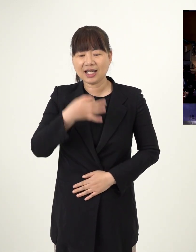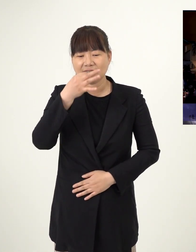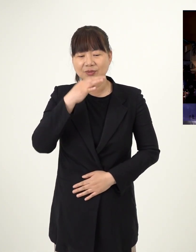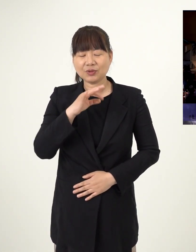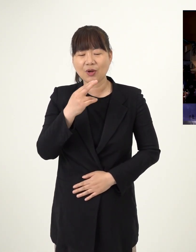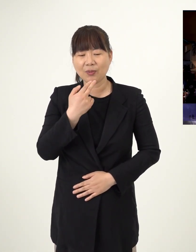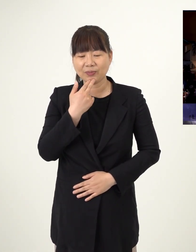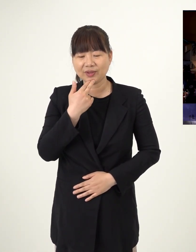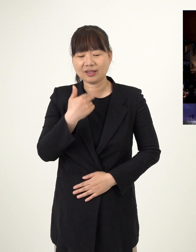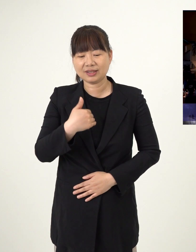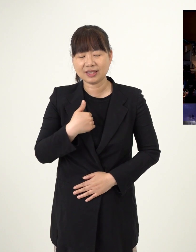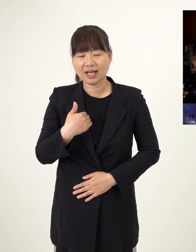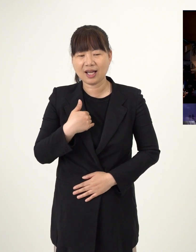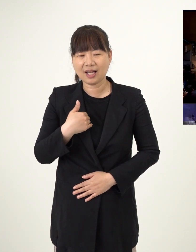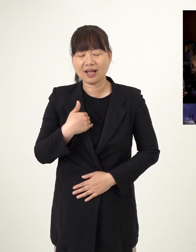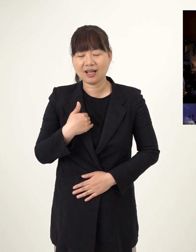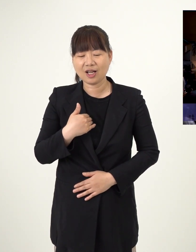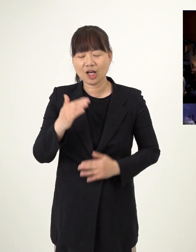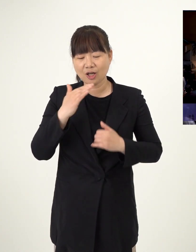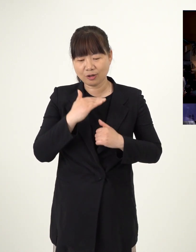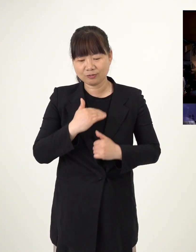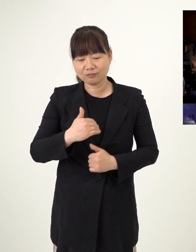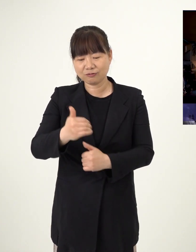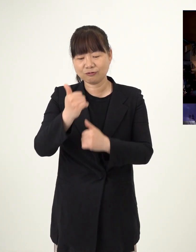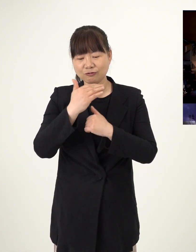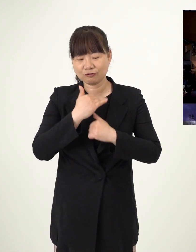무익한 날